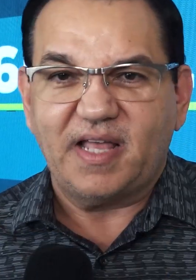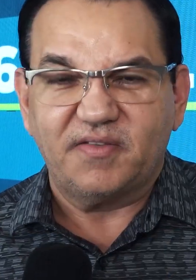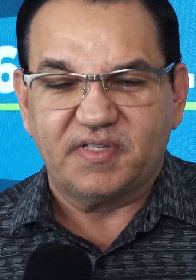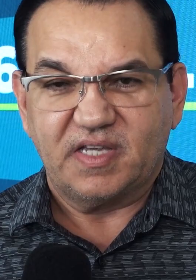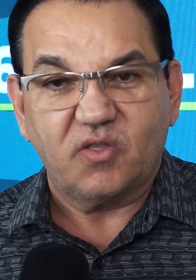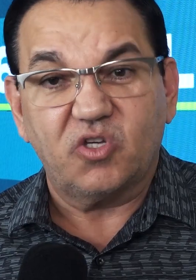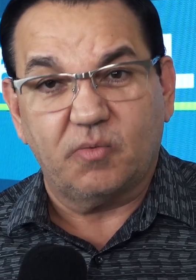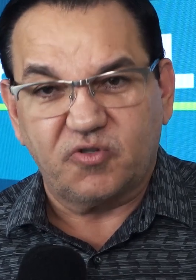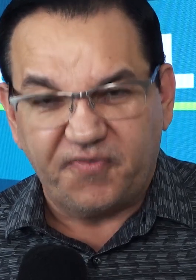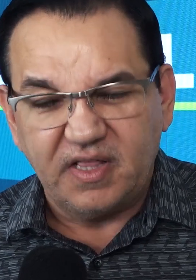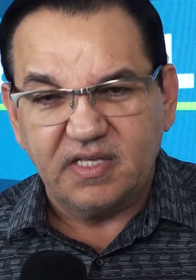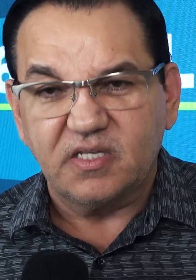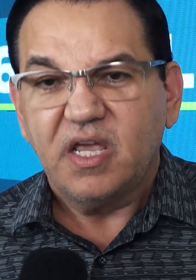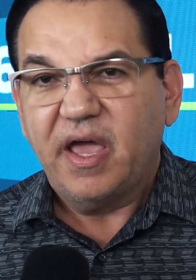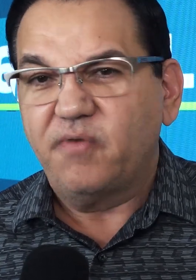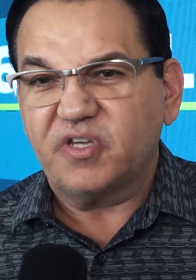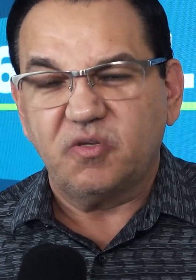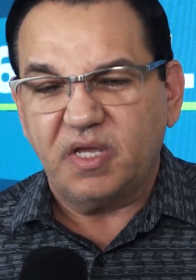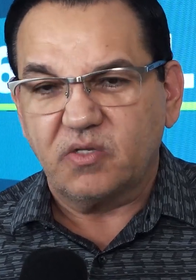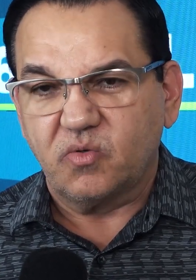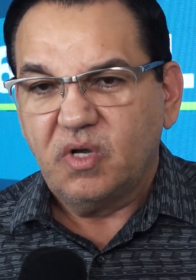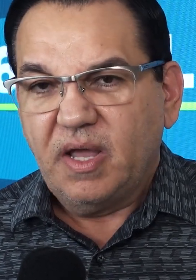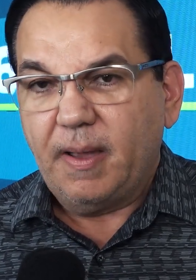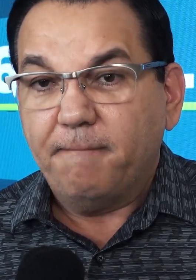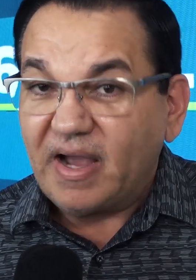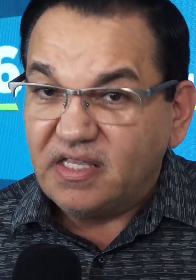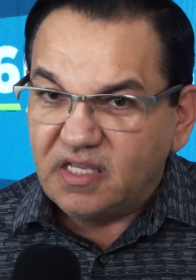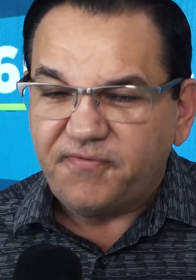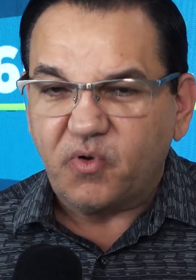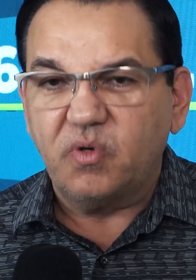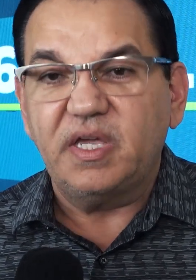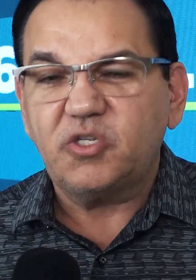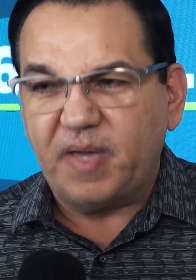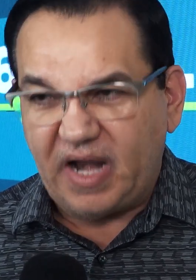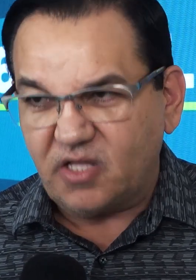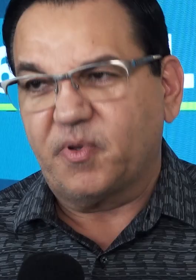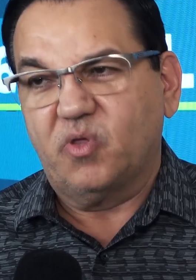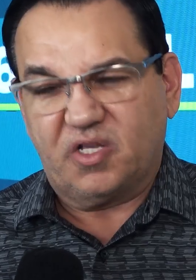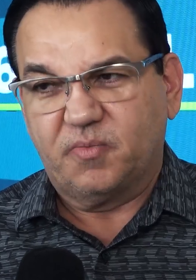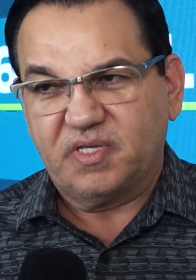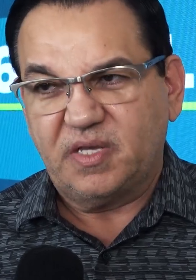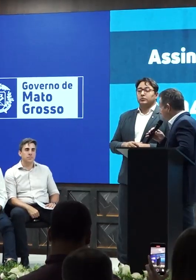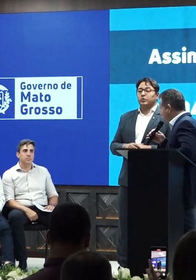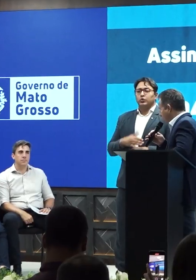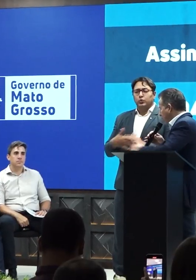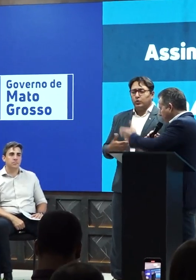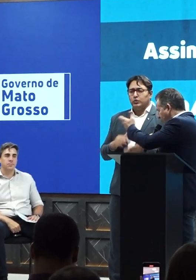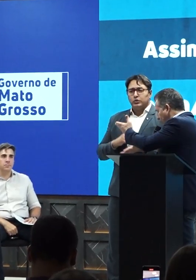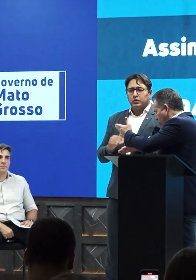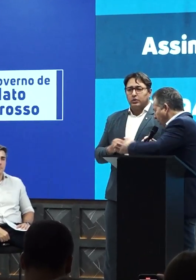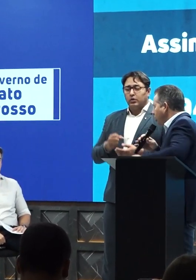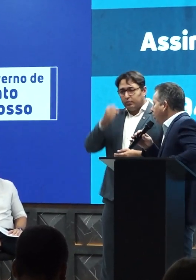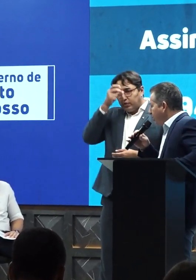até a cidade vizinha. Então nós estamos felizes, é um investimento magnífico e esperado pelo nosso município. Ainda